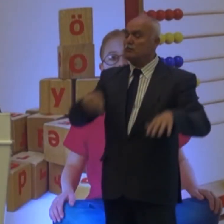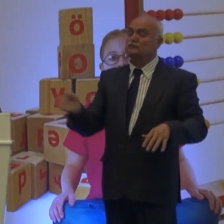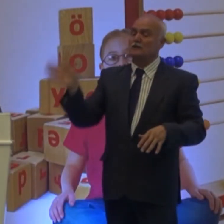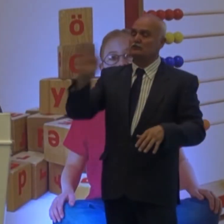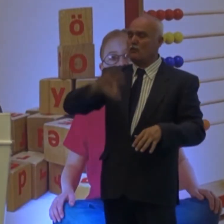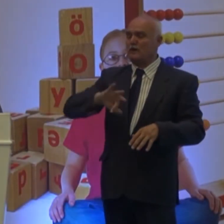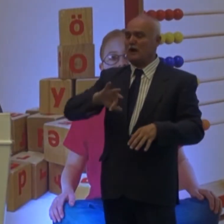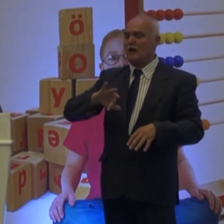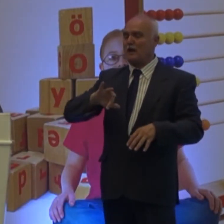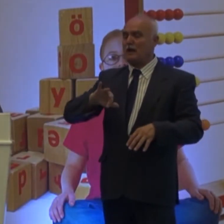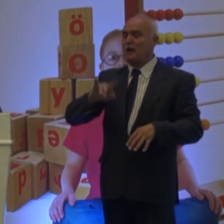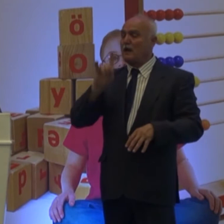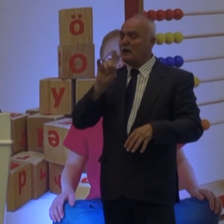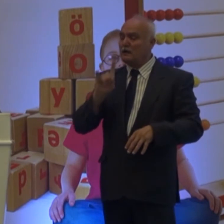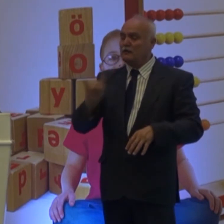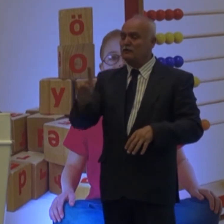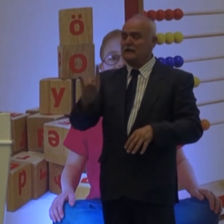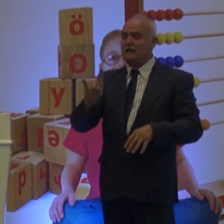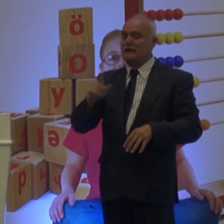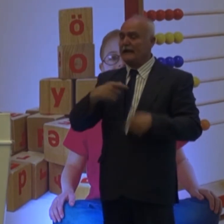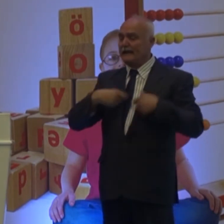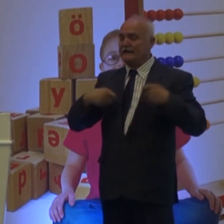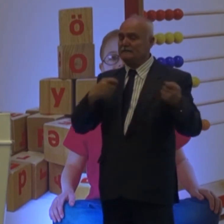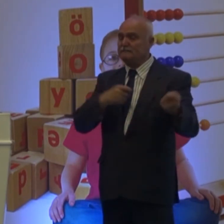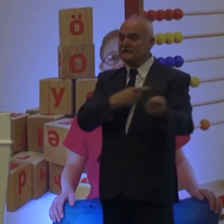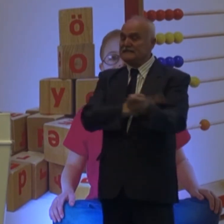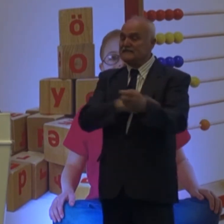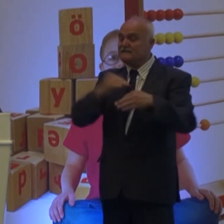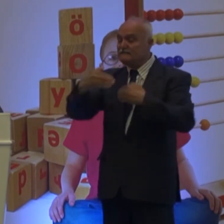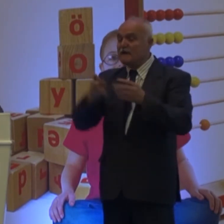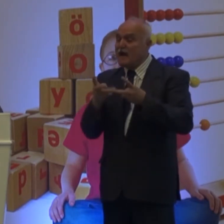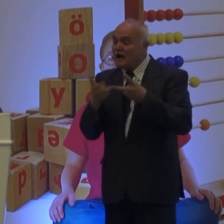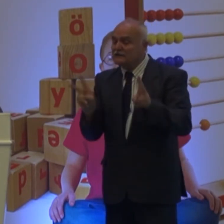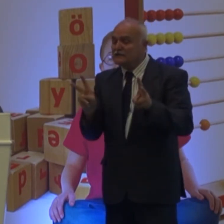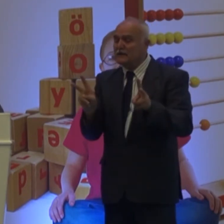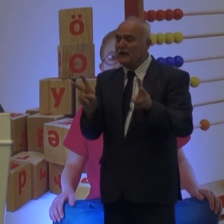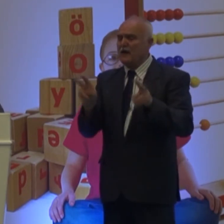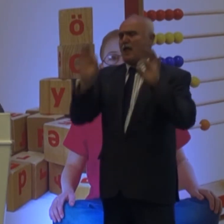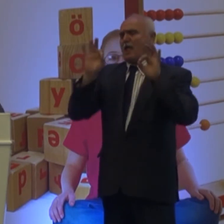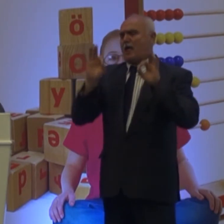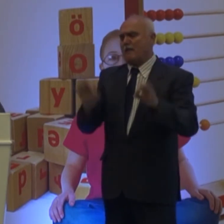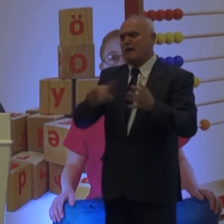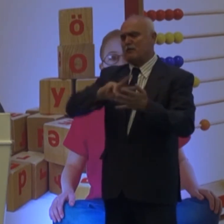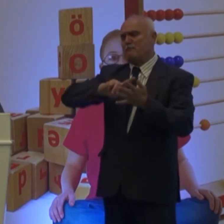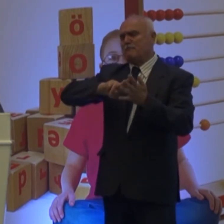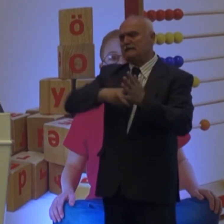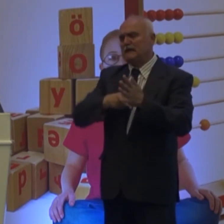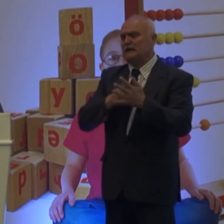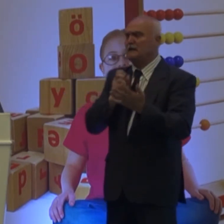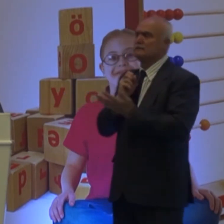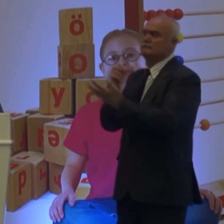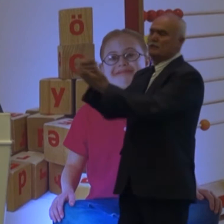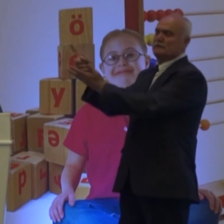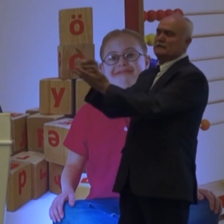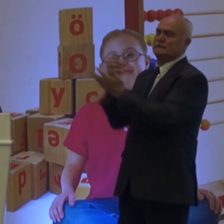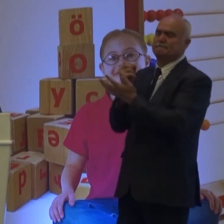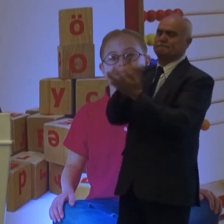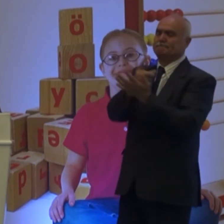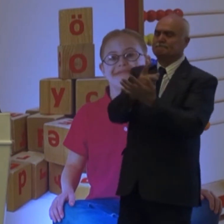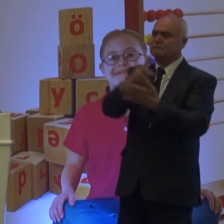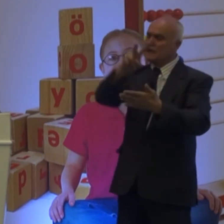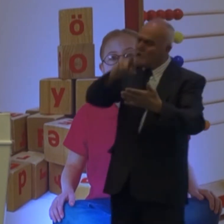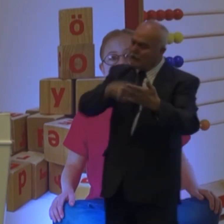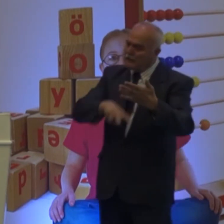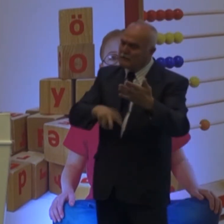sonra bir özel eğitim sınıfı açılırken ilk şartımız da hemen o sınıfa o malzeme ve materyalleri kullanım